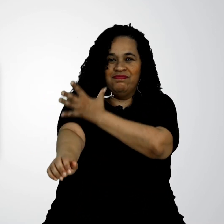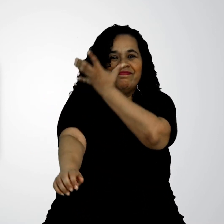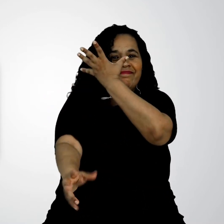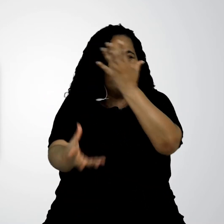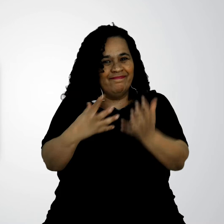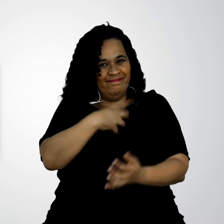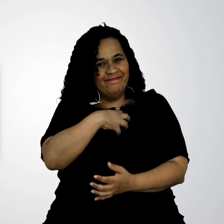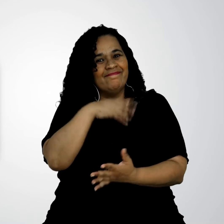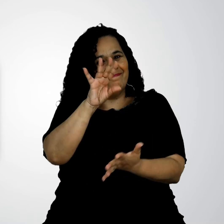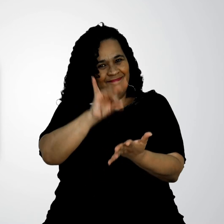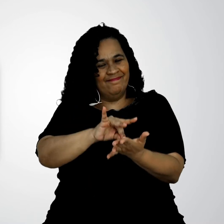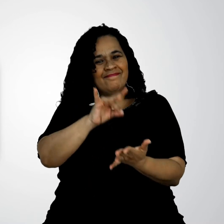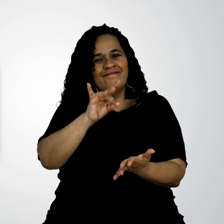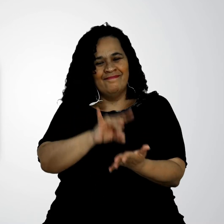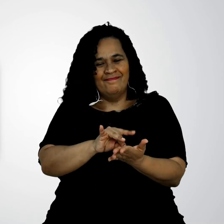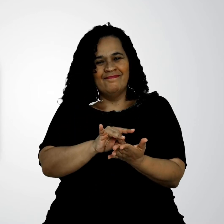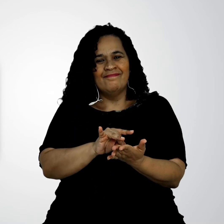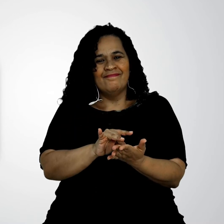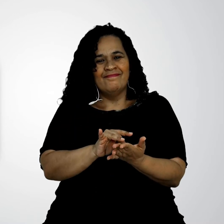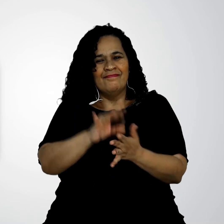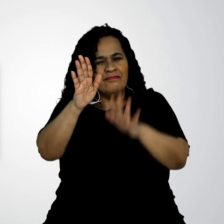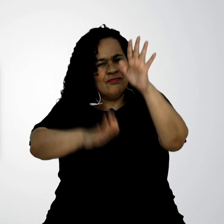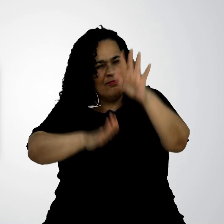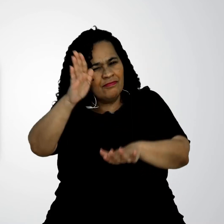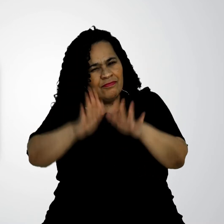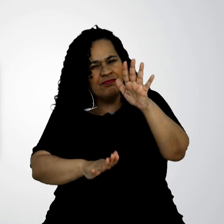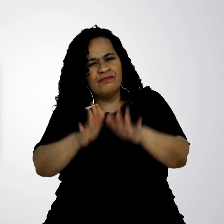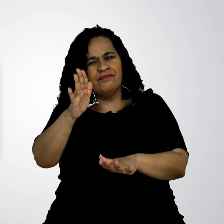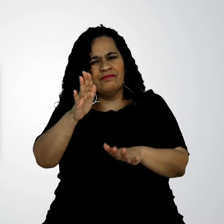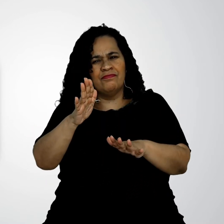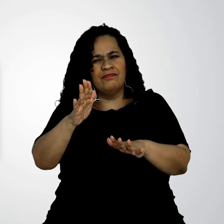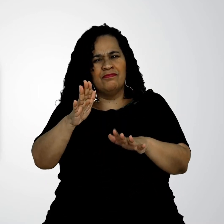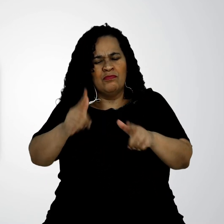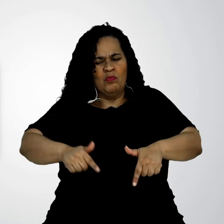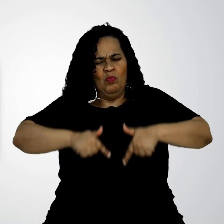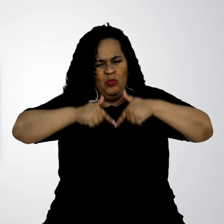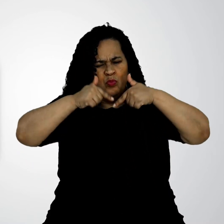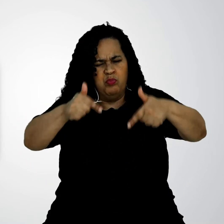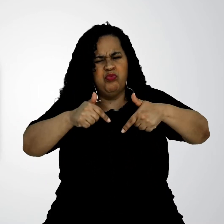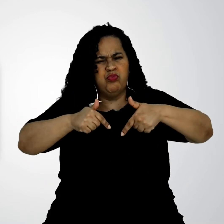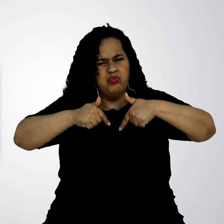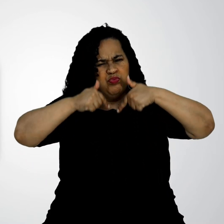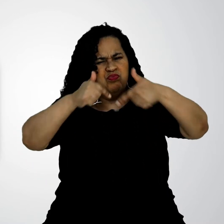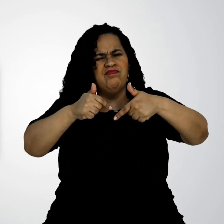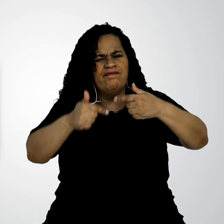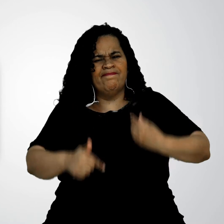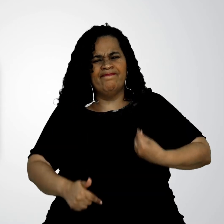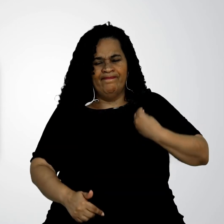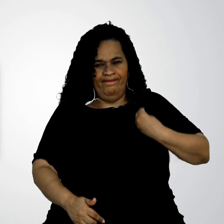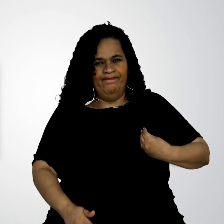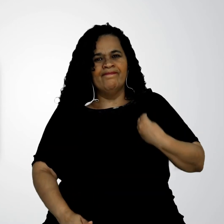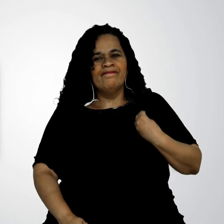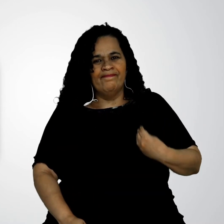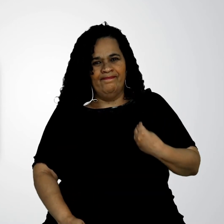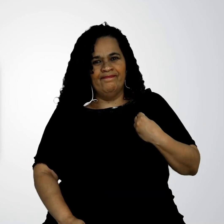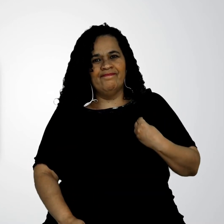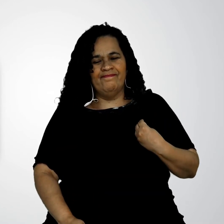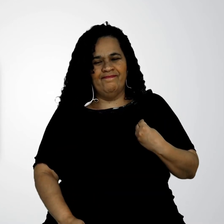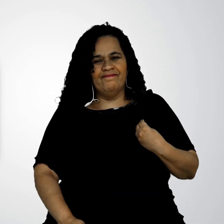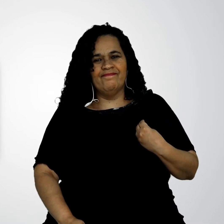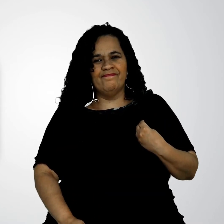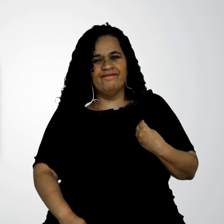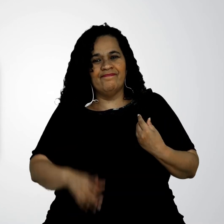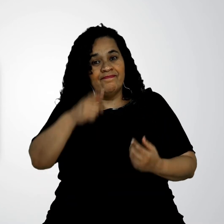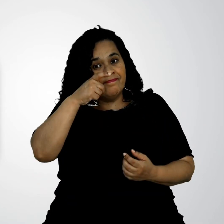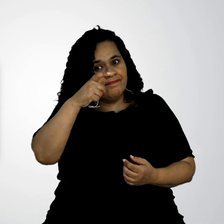Sim. E ainda que as lutas elas sejam constantes, né? Sim. Mas é até interessante porque a